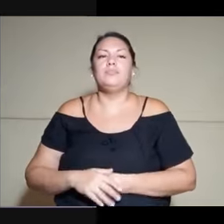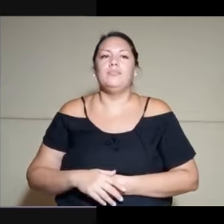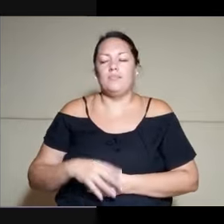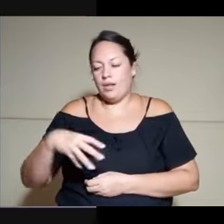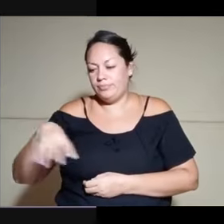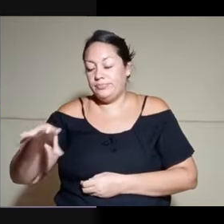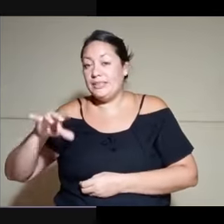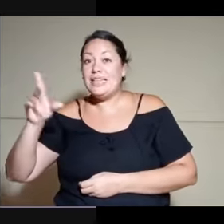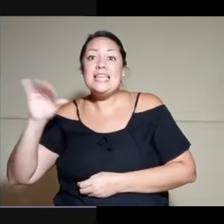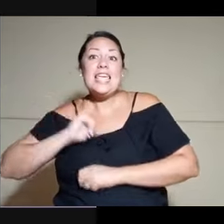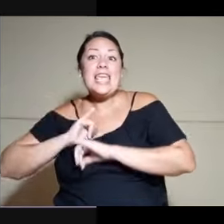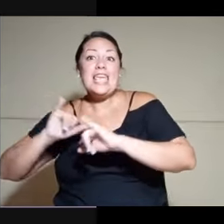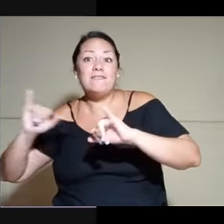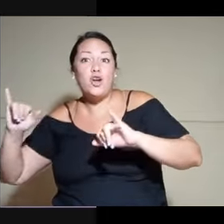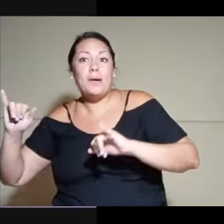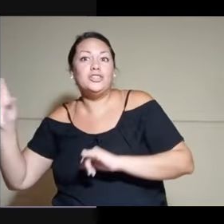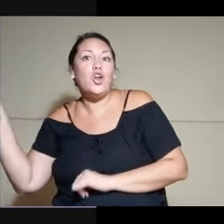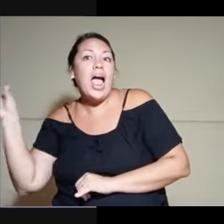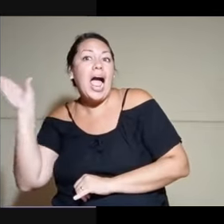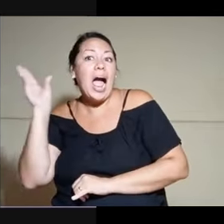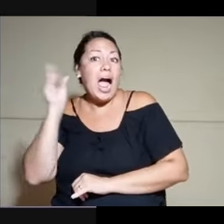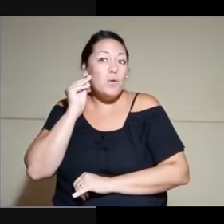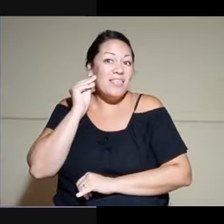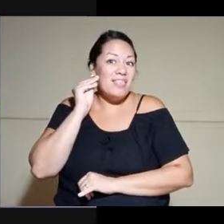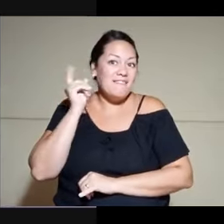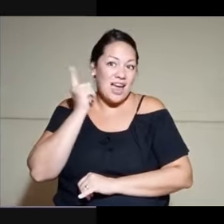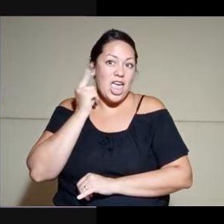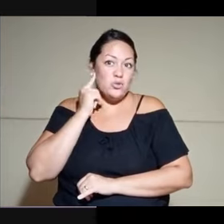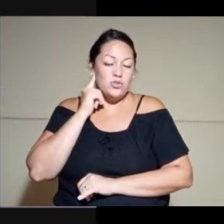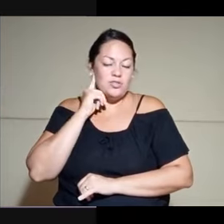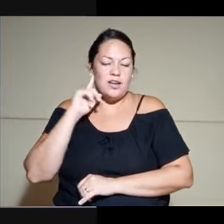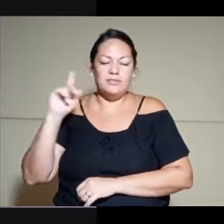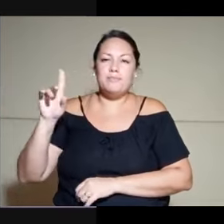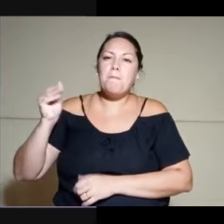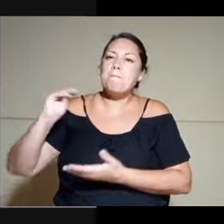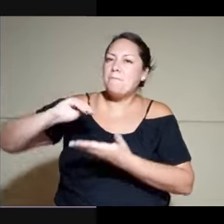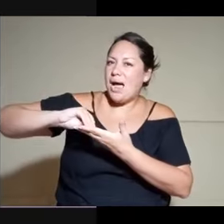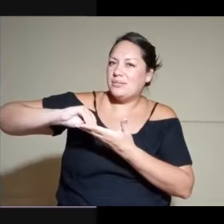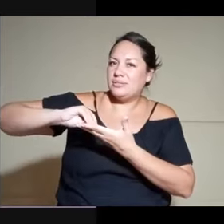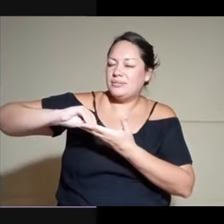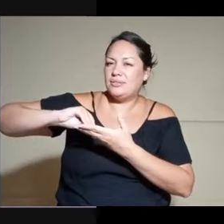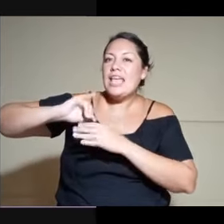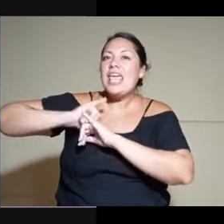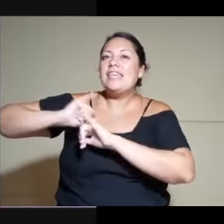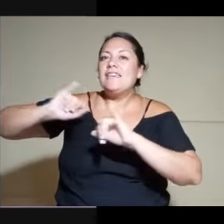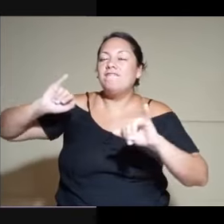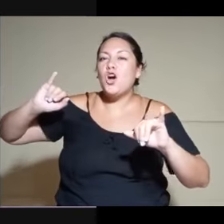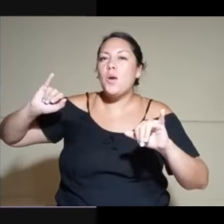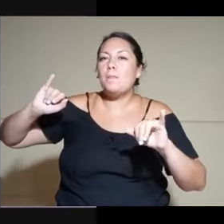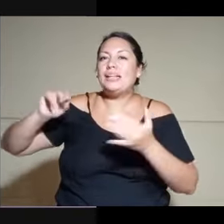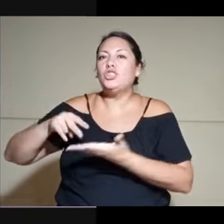craneal es un nervio que tiene doble información. Por un lado la información auditiva, por eso auditivo